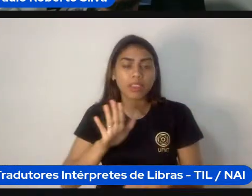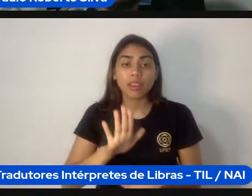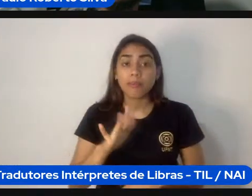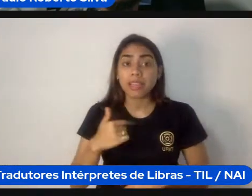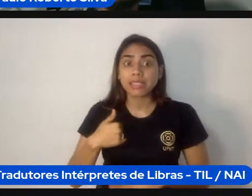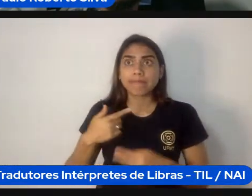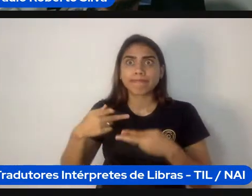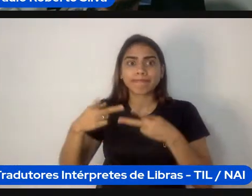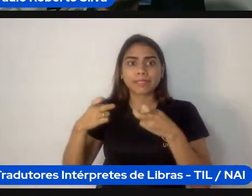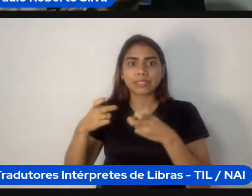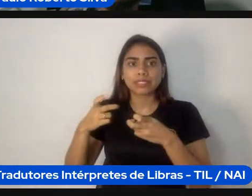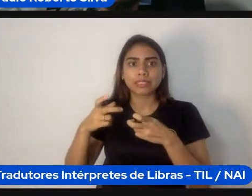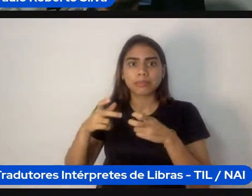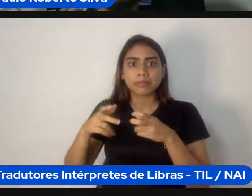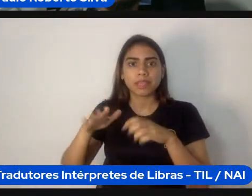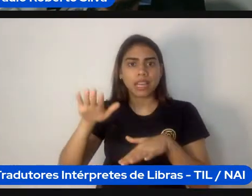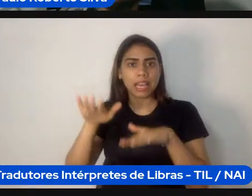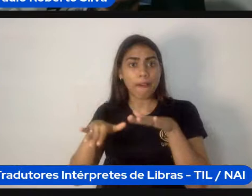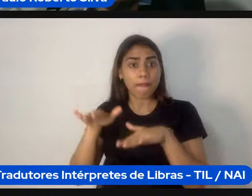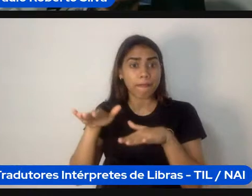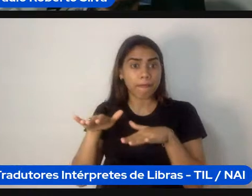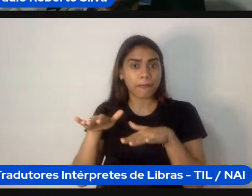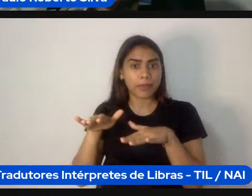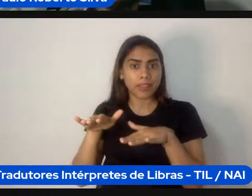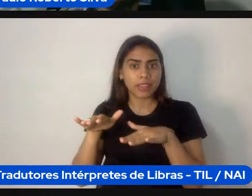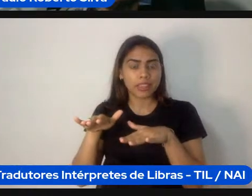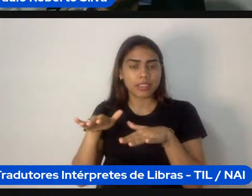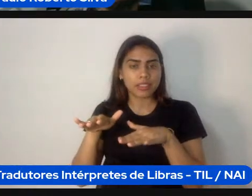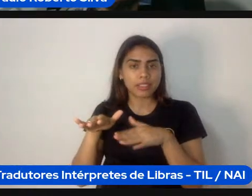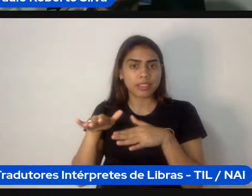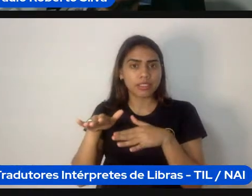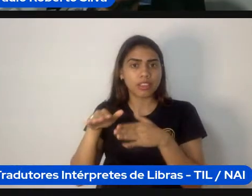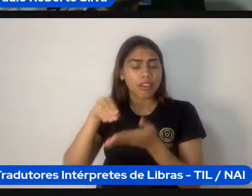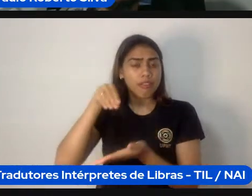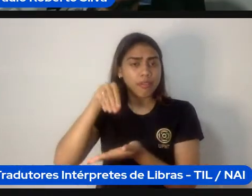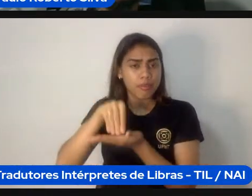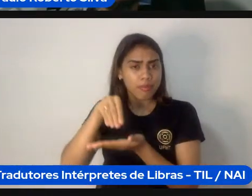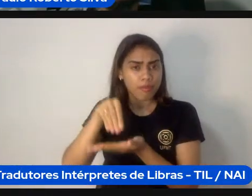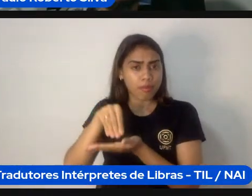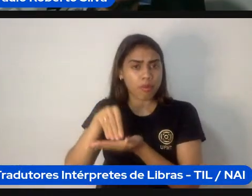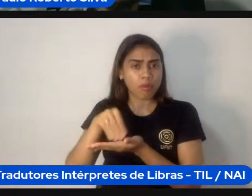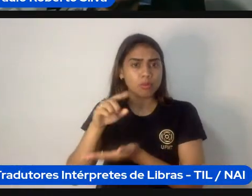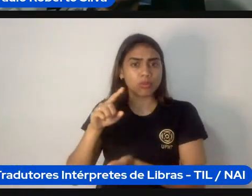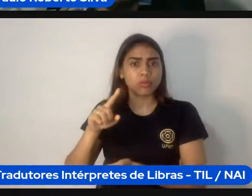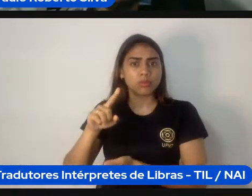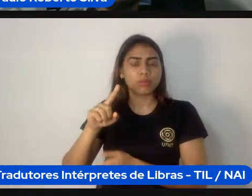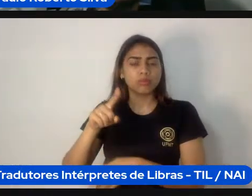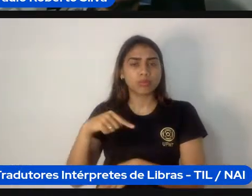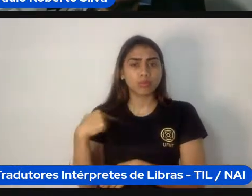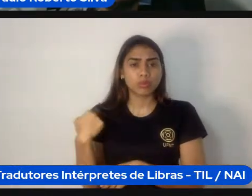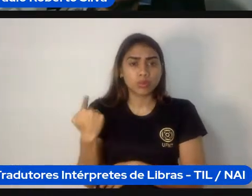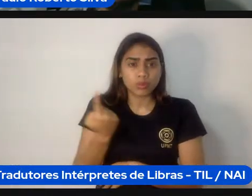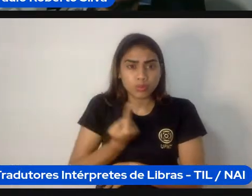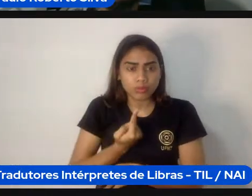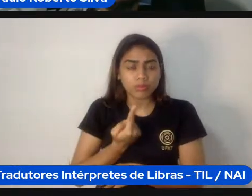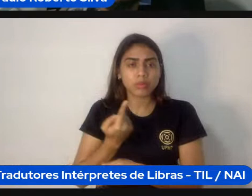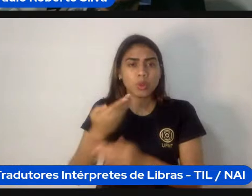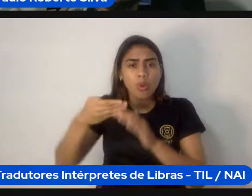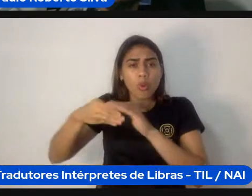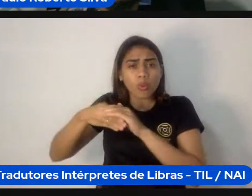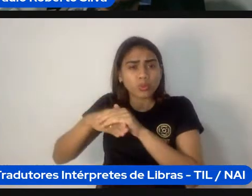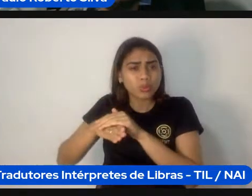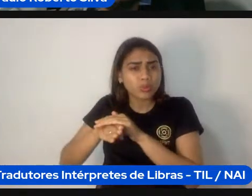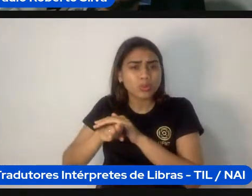esse relacionamento, para essa relação, né, para essa vivência, né, diversificada, né, para